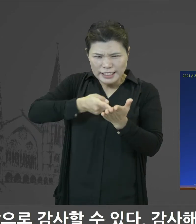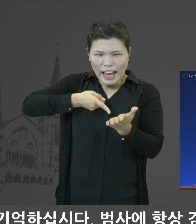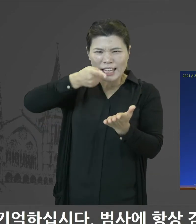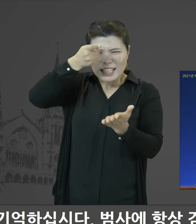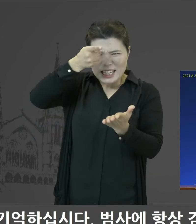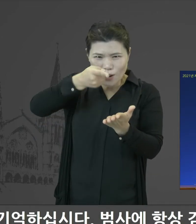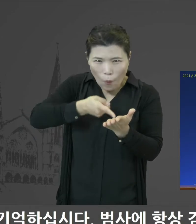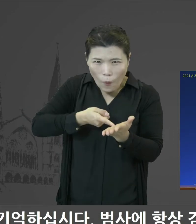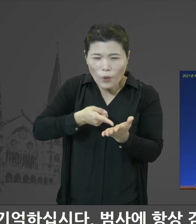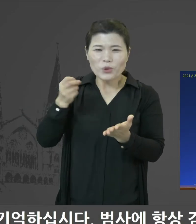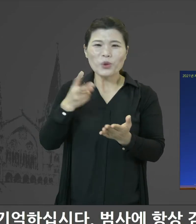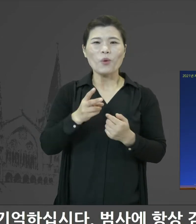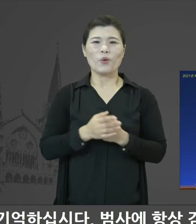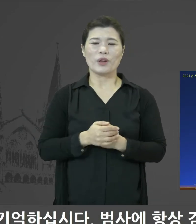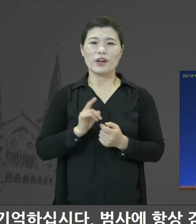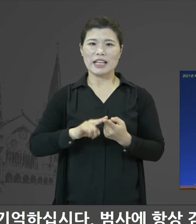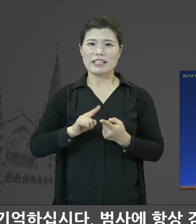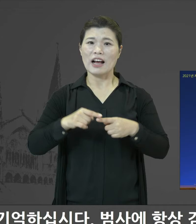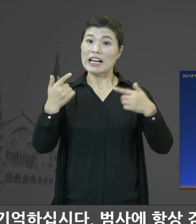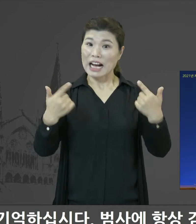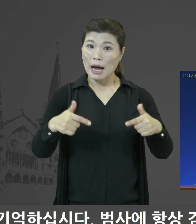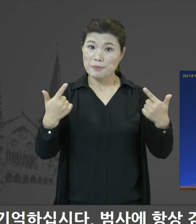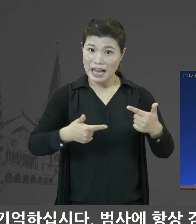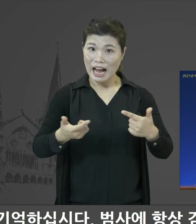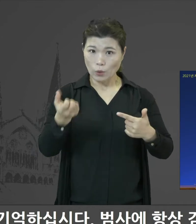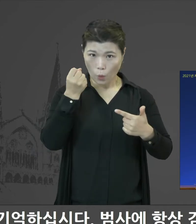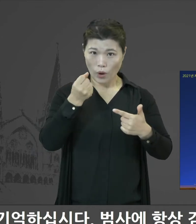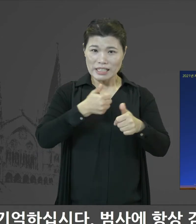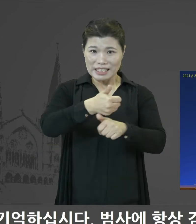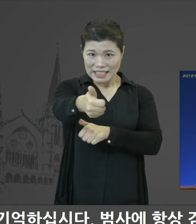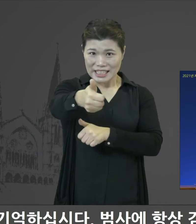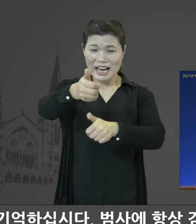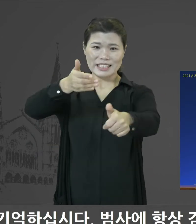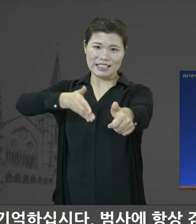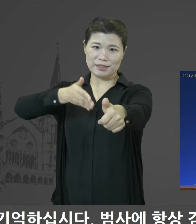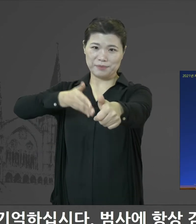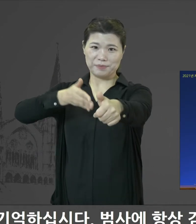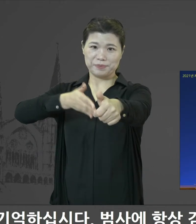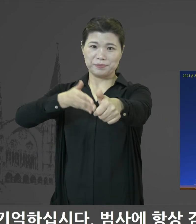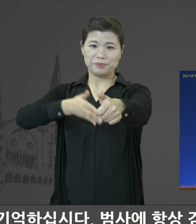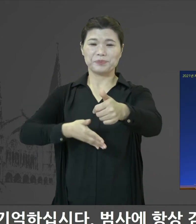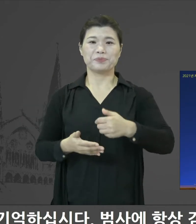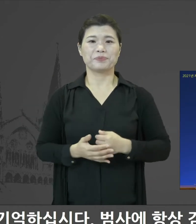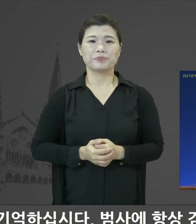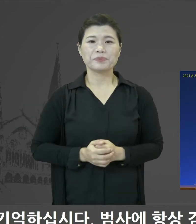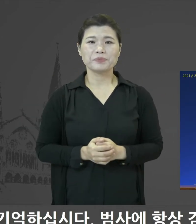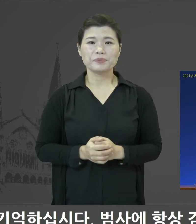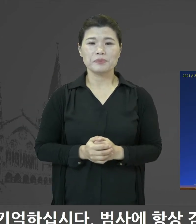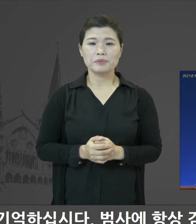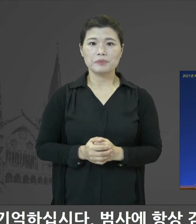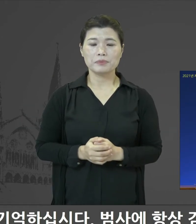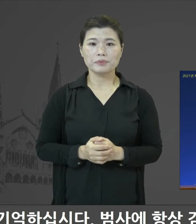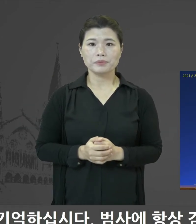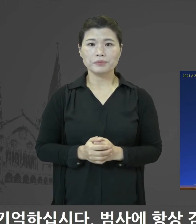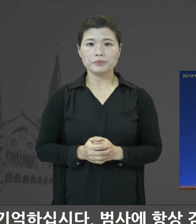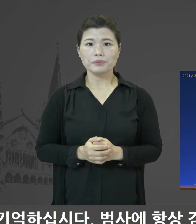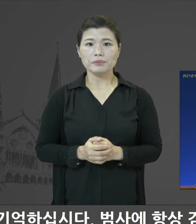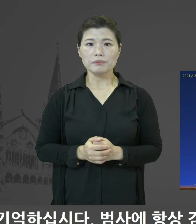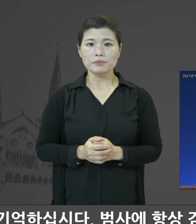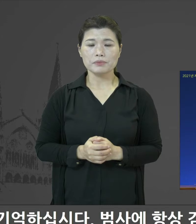속에 생활에 되어서 감사로 승리하는 저와 여러분 되시기를 주 안에서 소망하며 축원합니다.